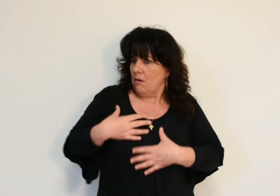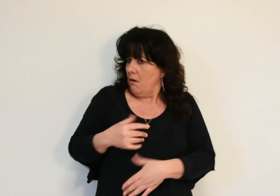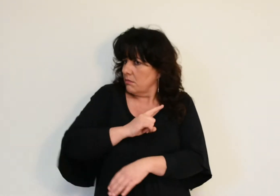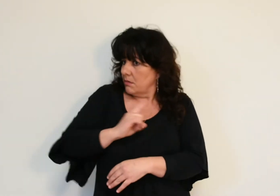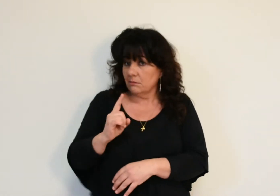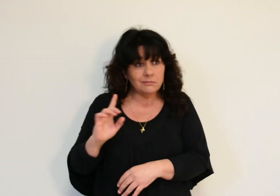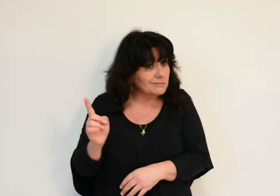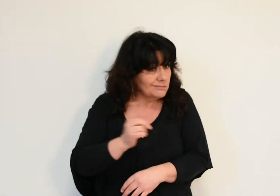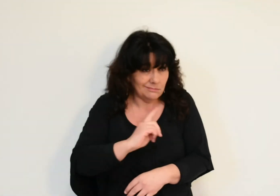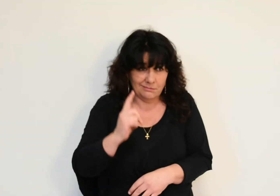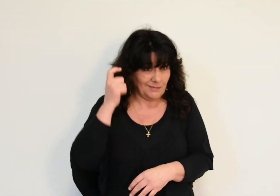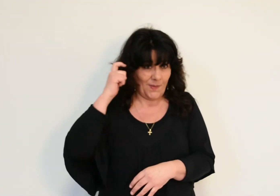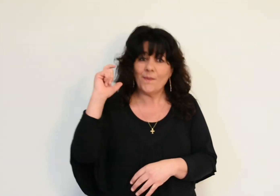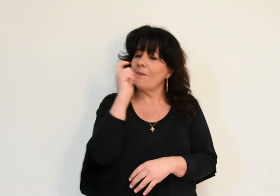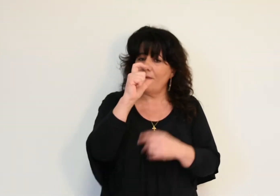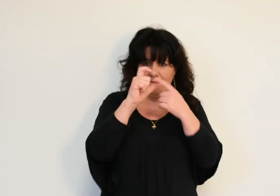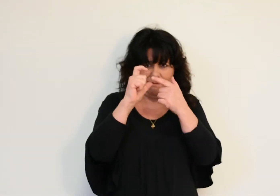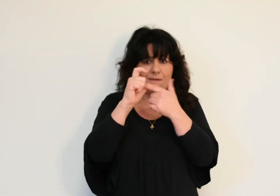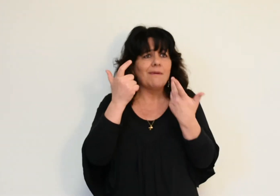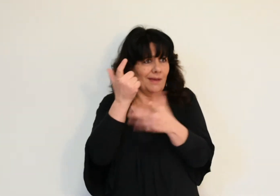fait cependant partie du corps.